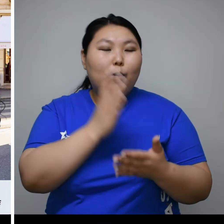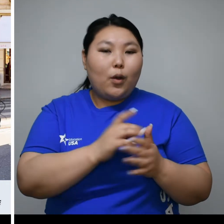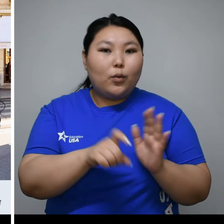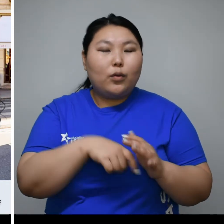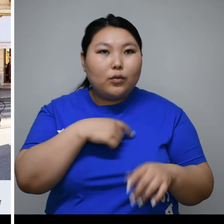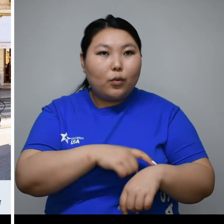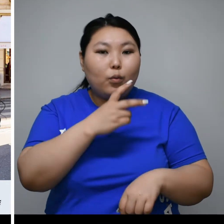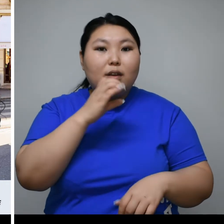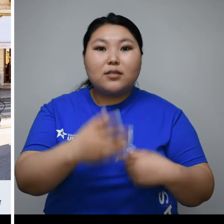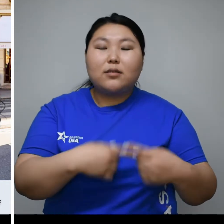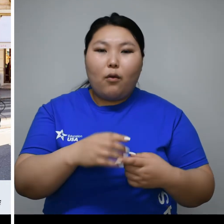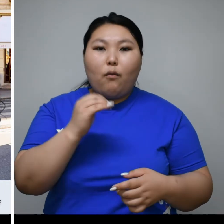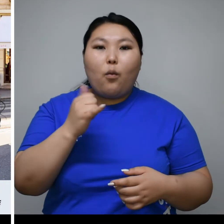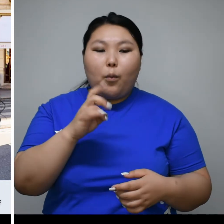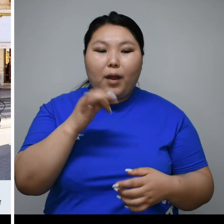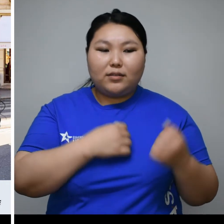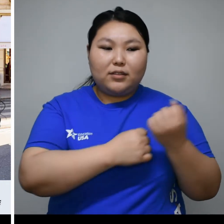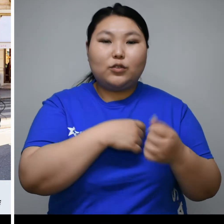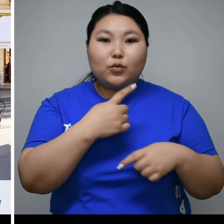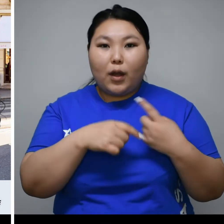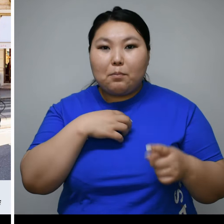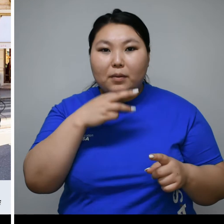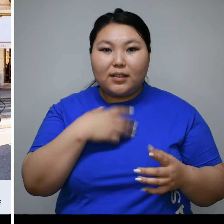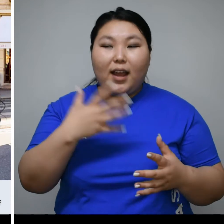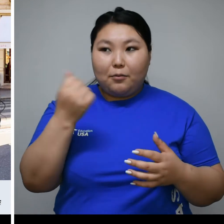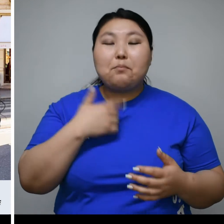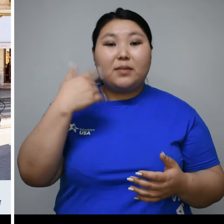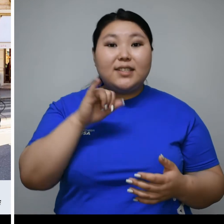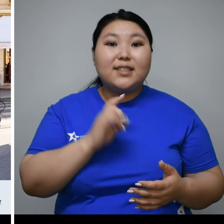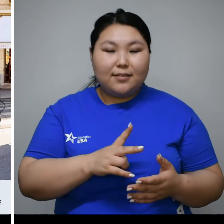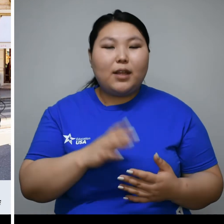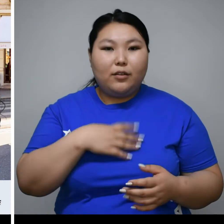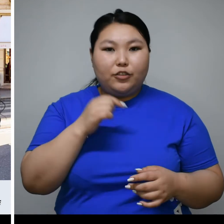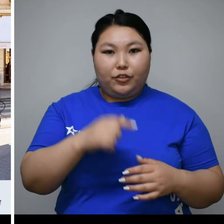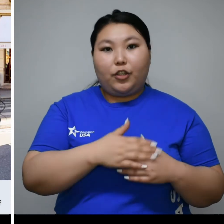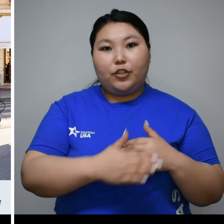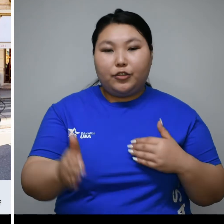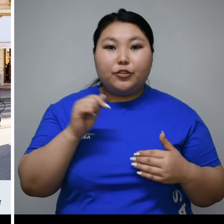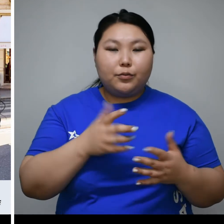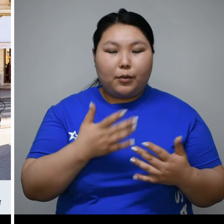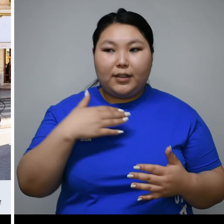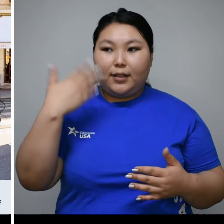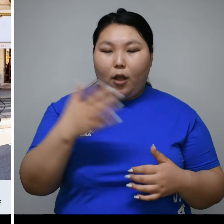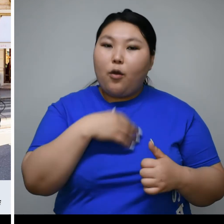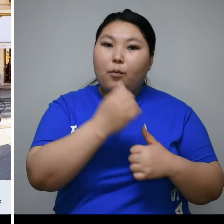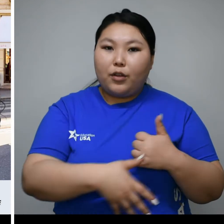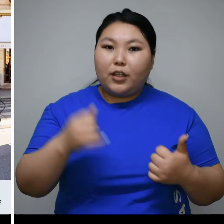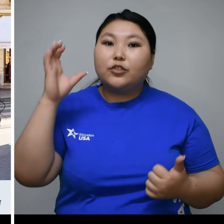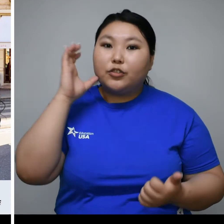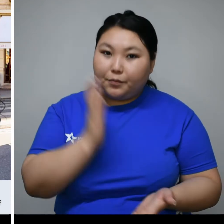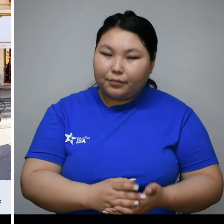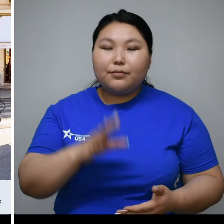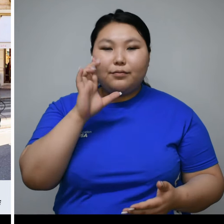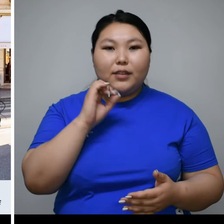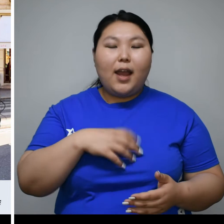суралцаж байх үеэсээ л Fulbright-ийн тэтгэлийн талаар мэдээлэлтэй байсан. За, тэгээд түүнээс хойш болохоор одоо танаа подкаст байна